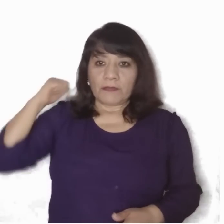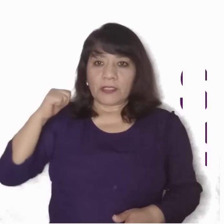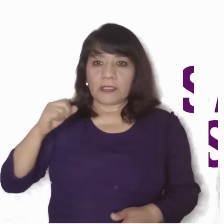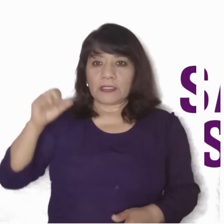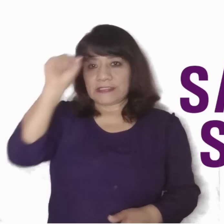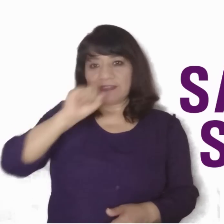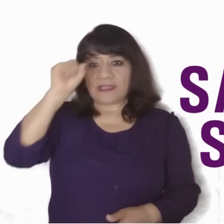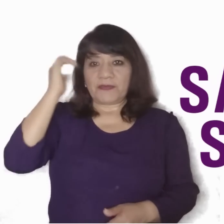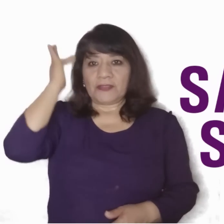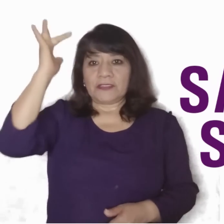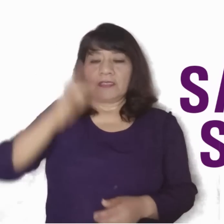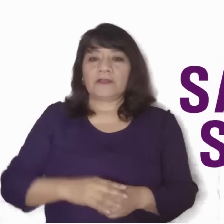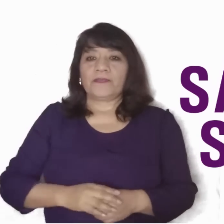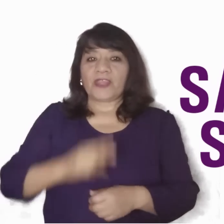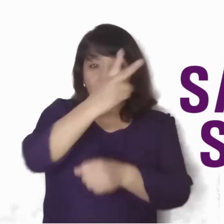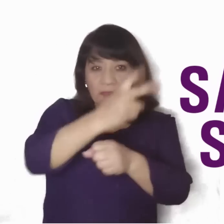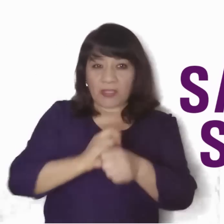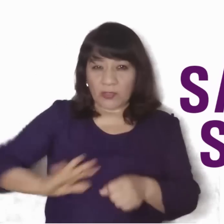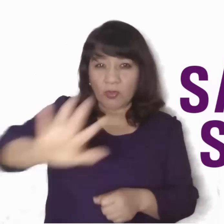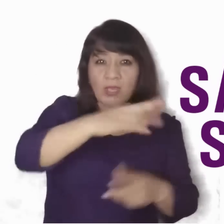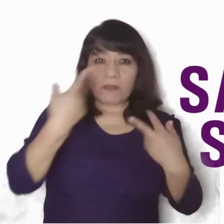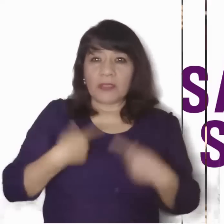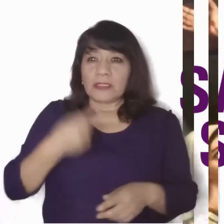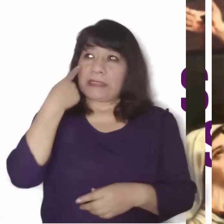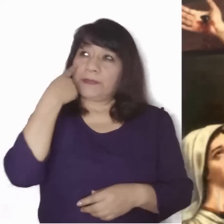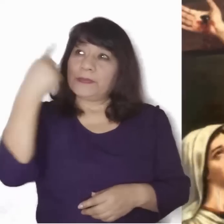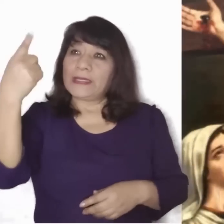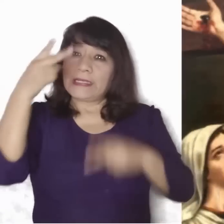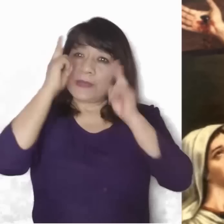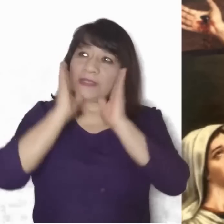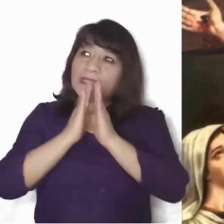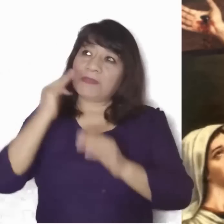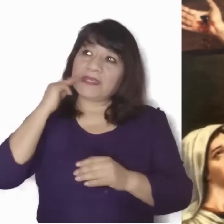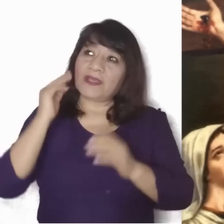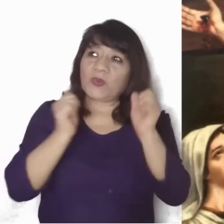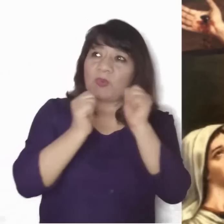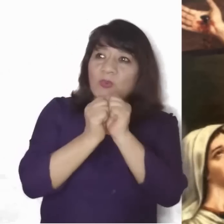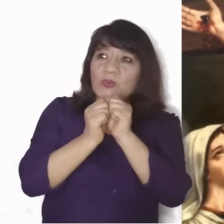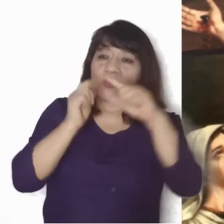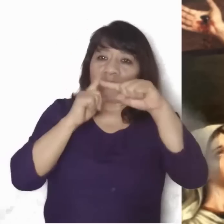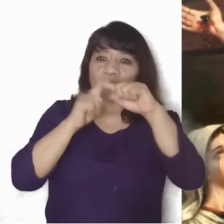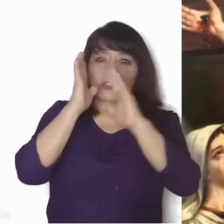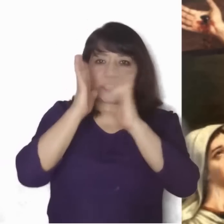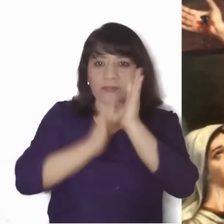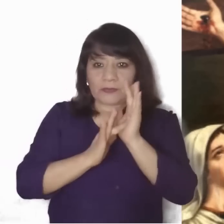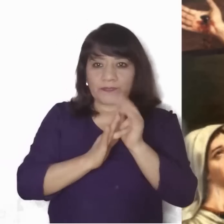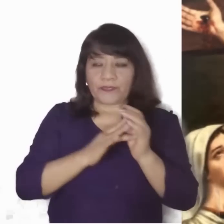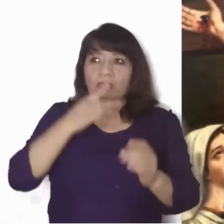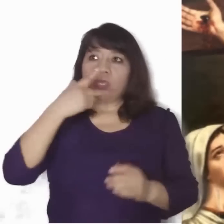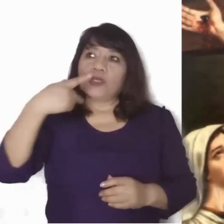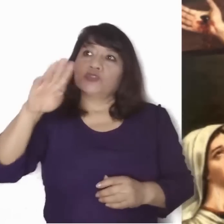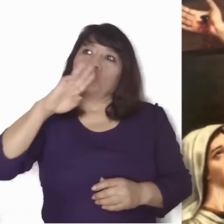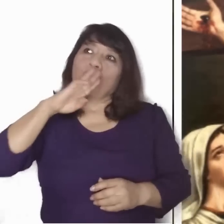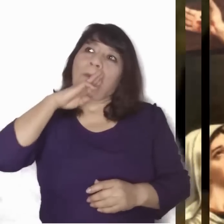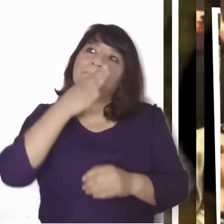...8 de abril... Sábado Santo. Te invito a contemplar a María junto a la cruz de Jesús. La